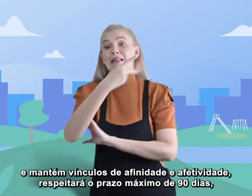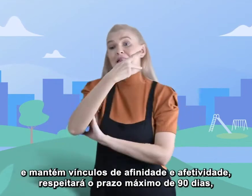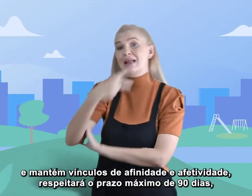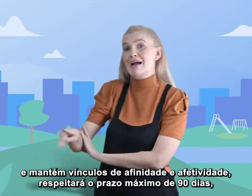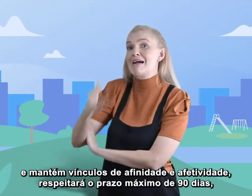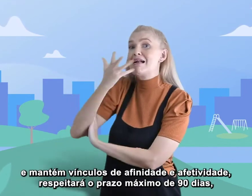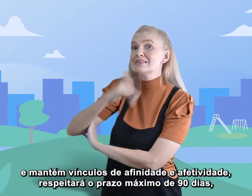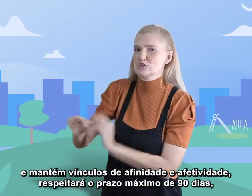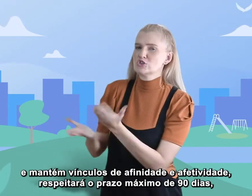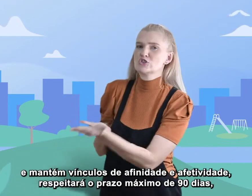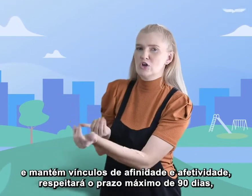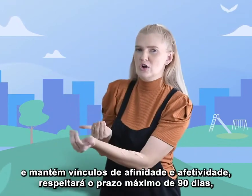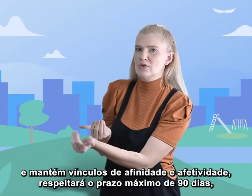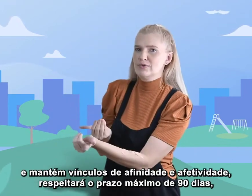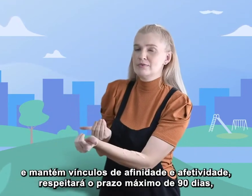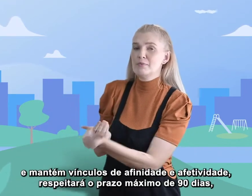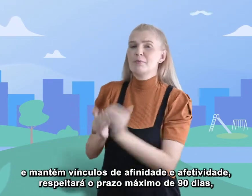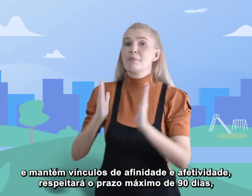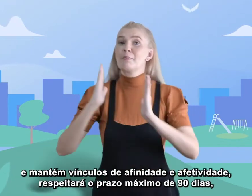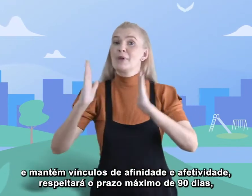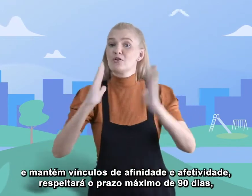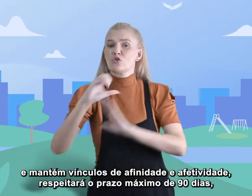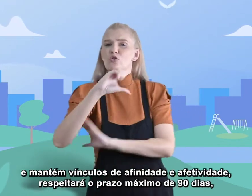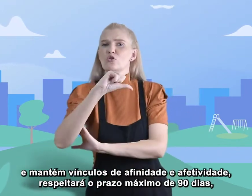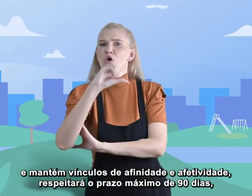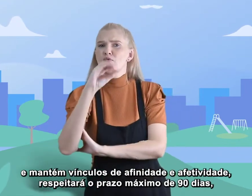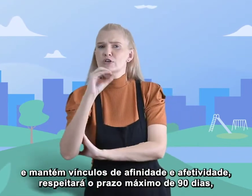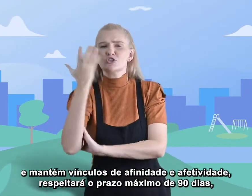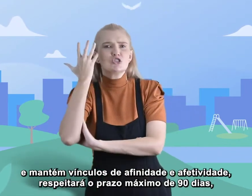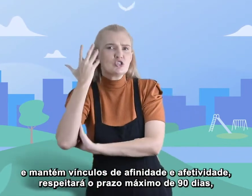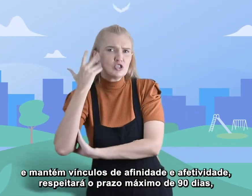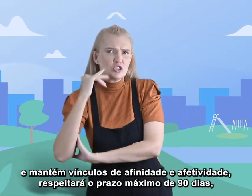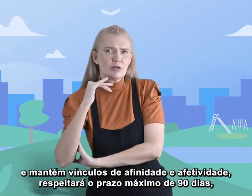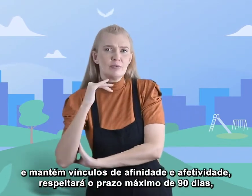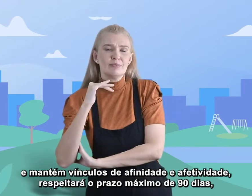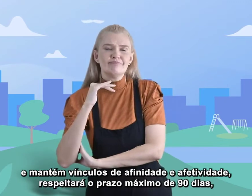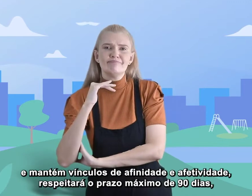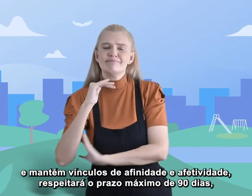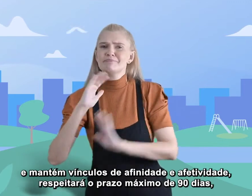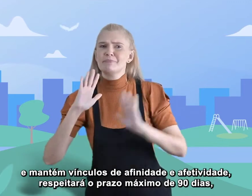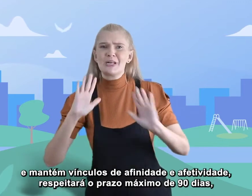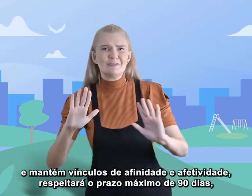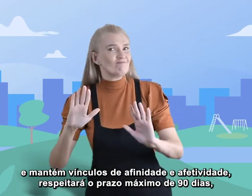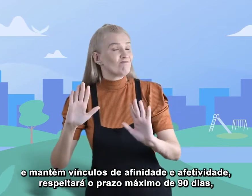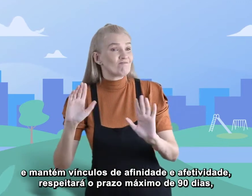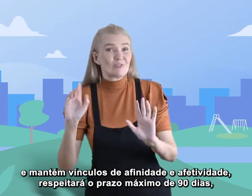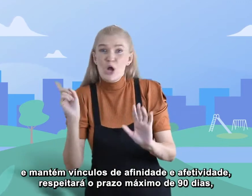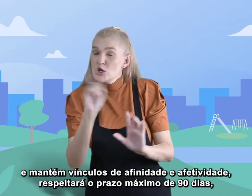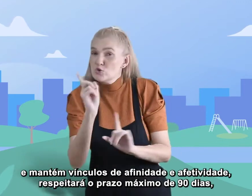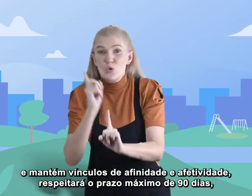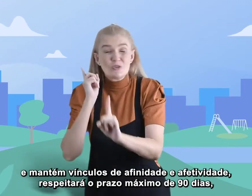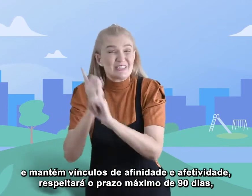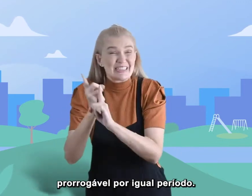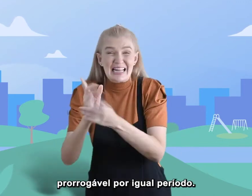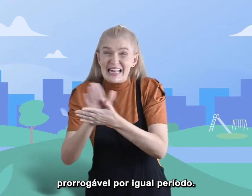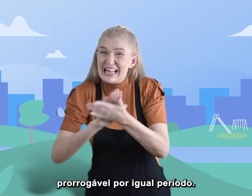mantém vínculos de afinidade e afetividade. Respeitará o prazo máximo de 90 dias,